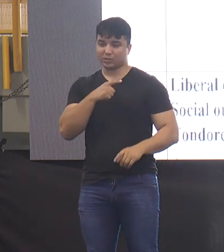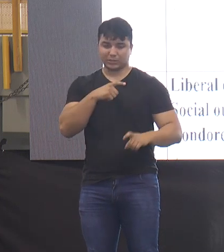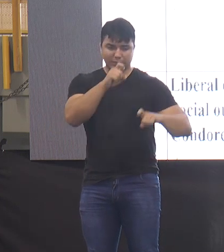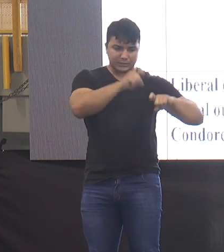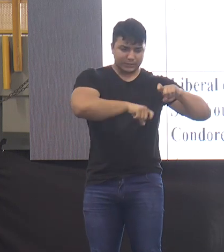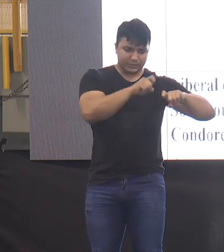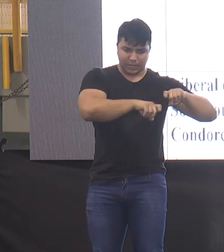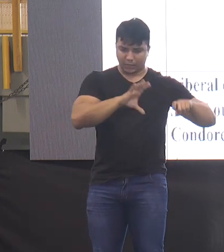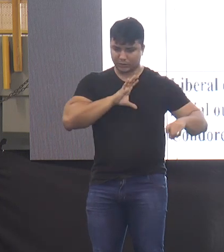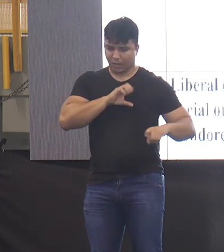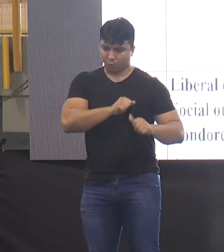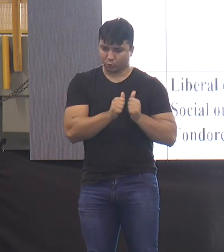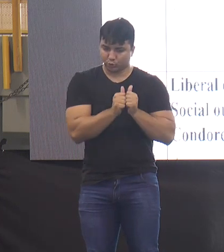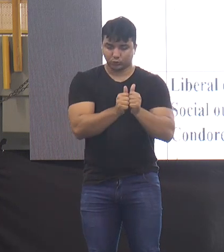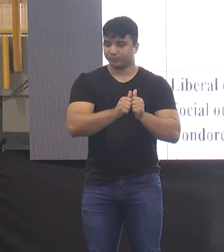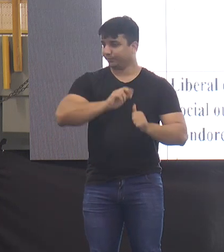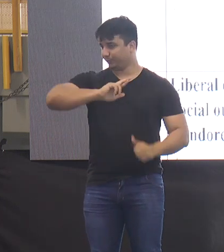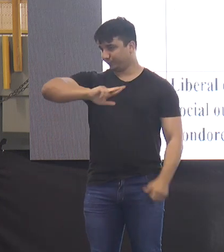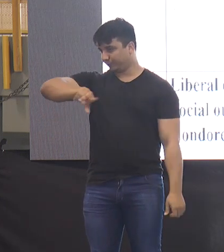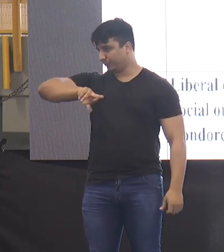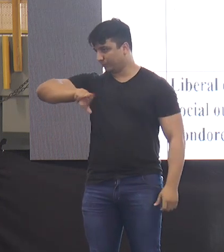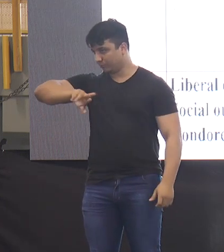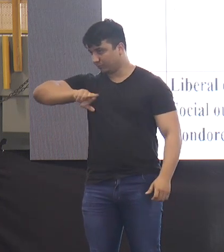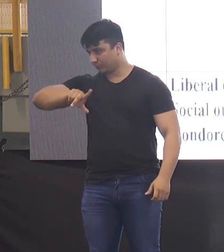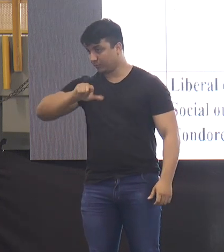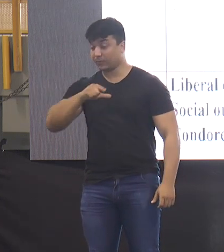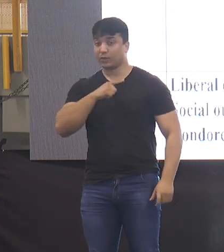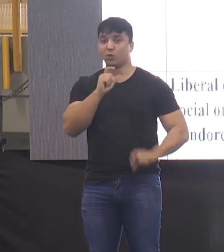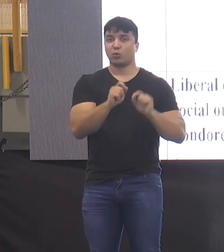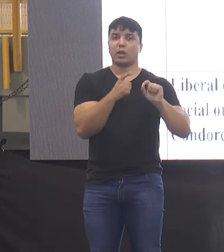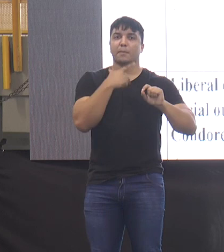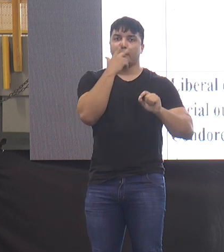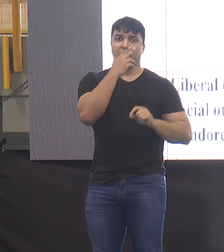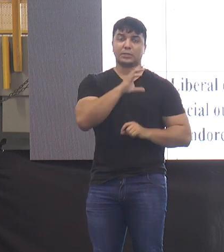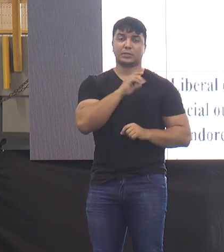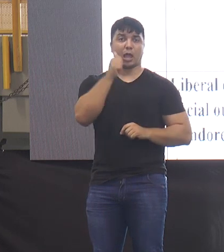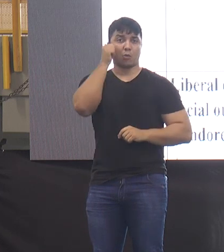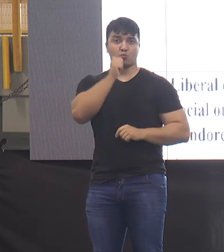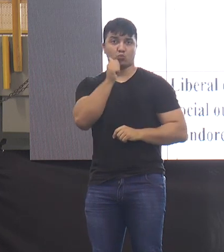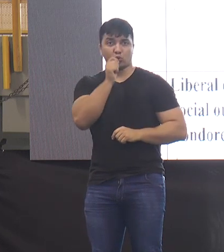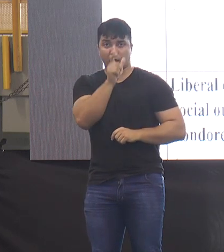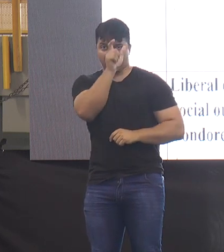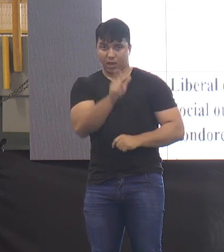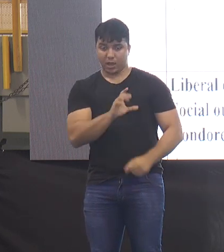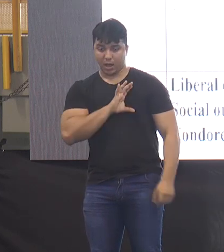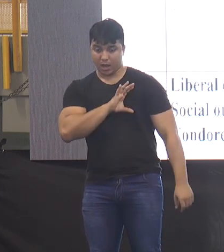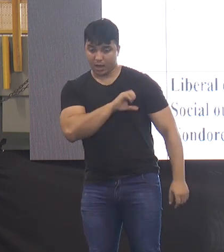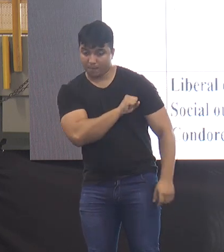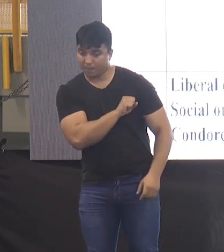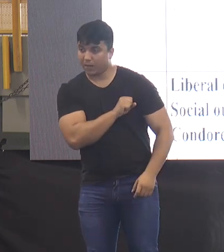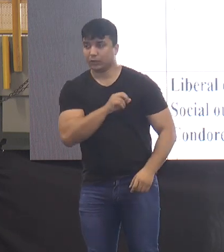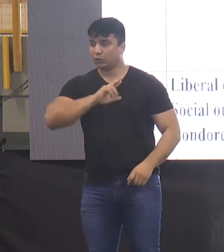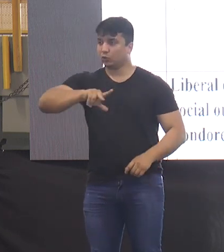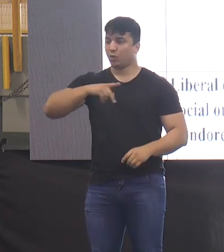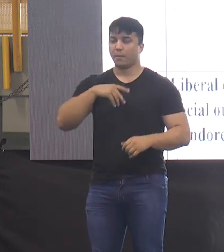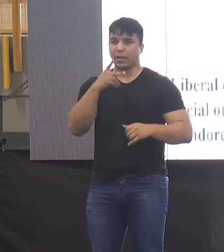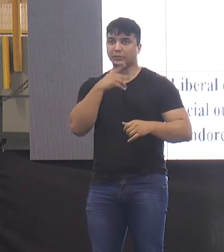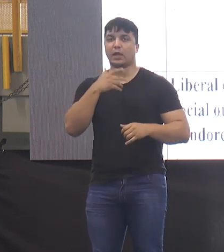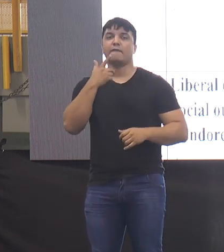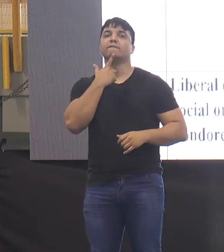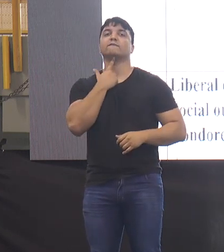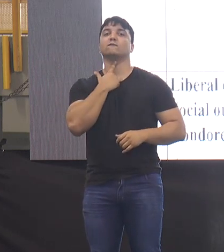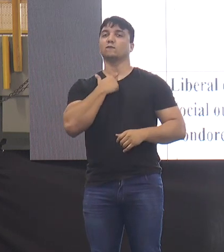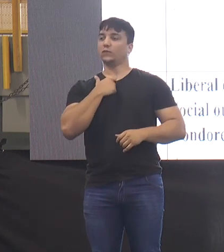de mãos dadas. Para o ultrarromântico, a mulher amada não deve ser